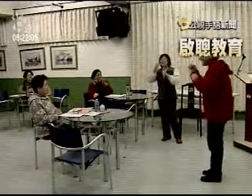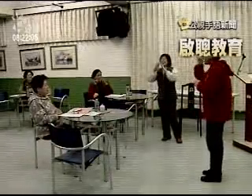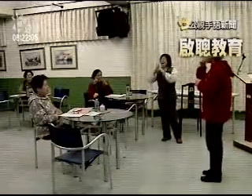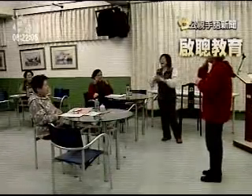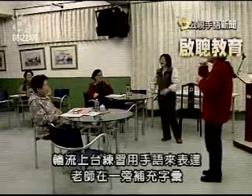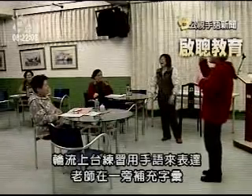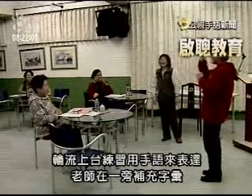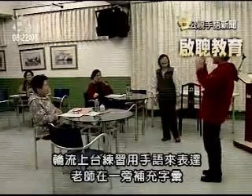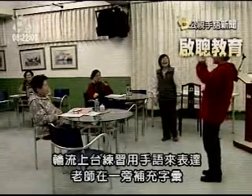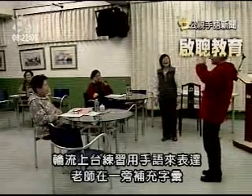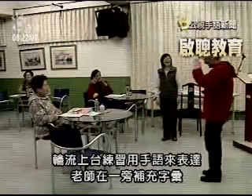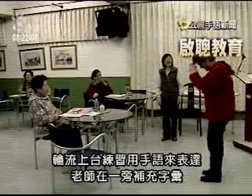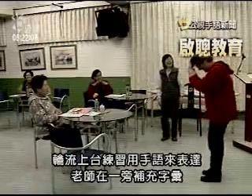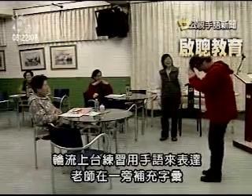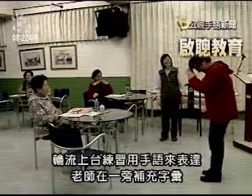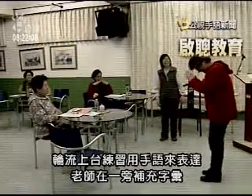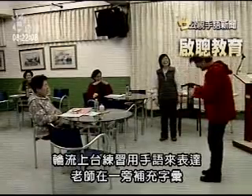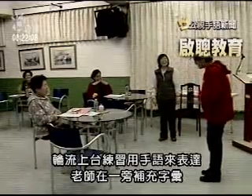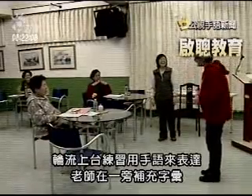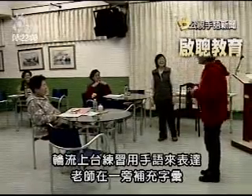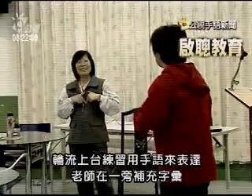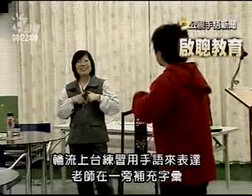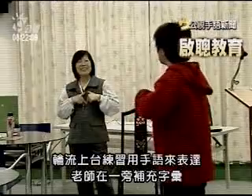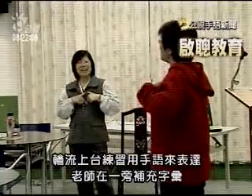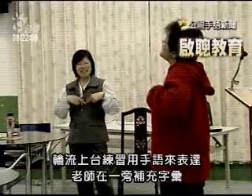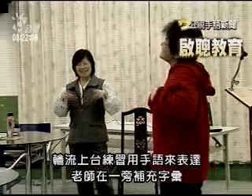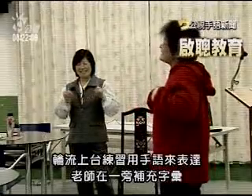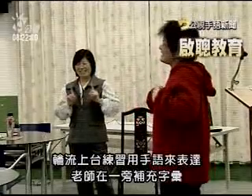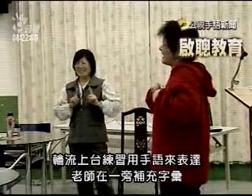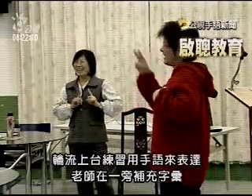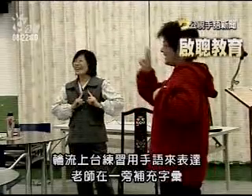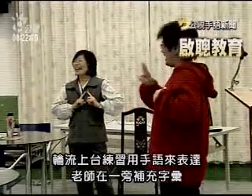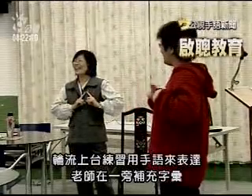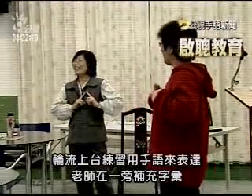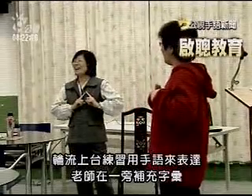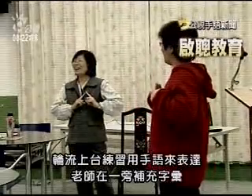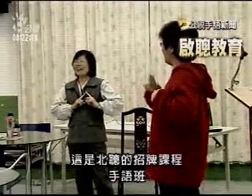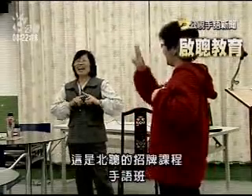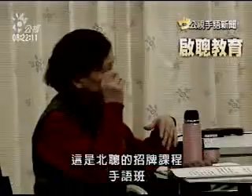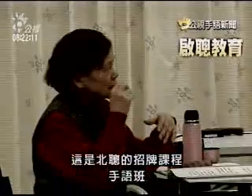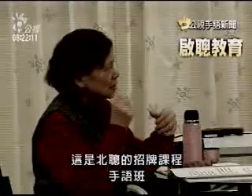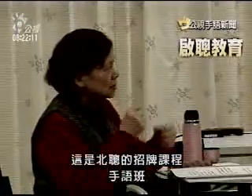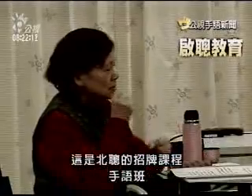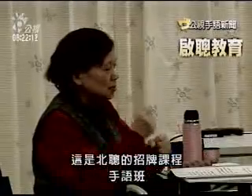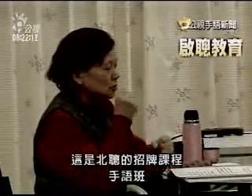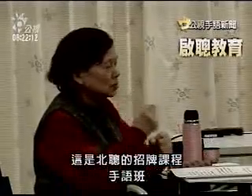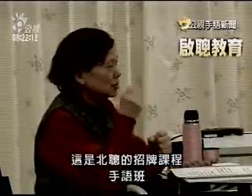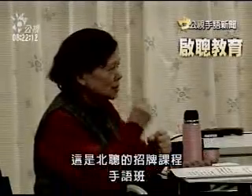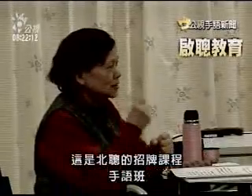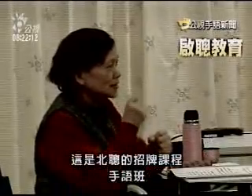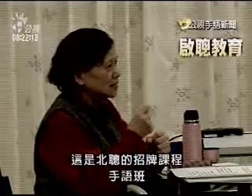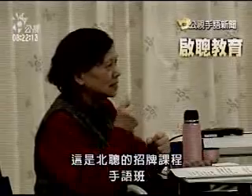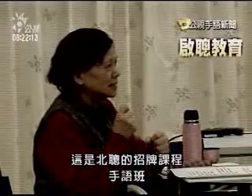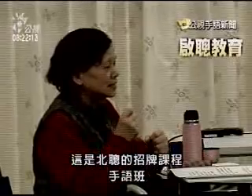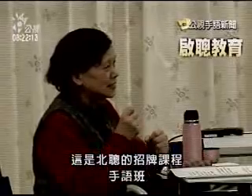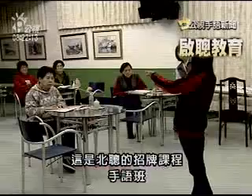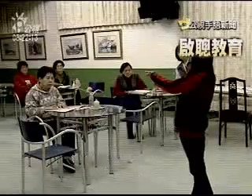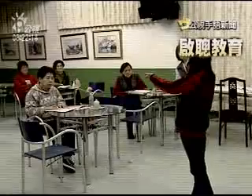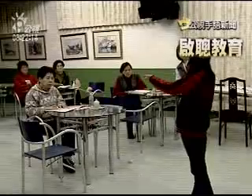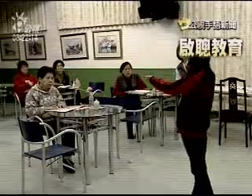送行者 轮流上台练习用手语来表达，老师在一旁补充字汇。这是北聪的招牌课程手语班，班